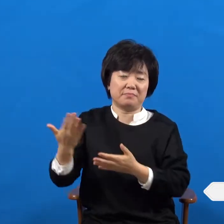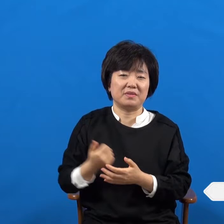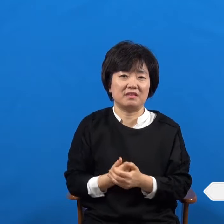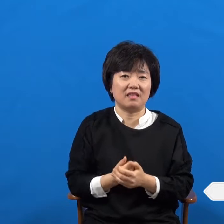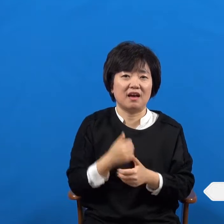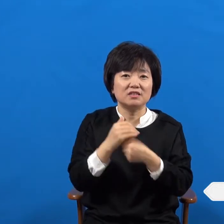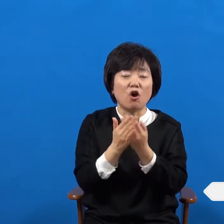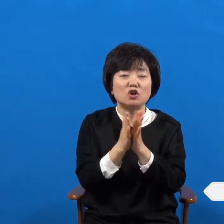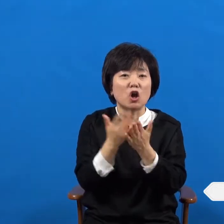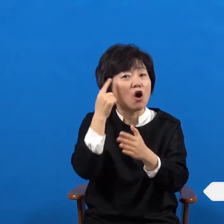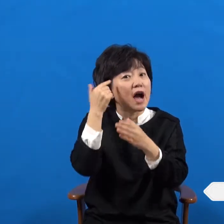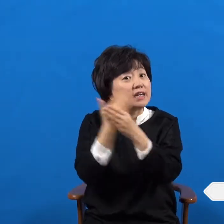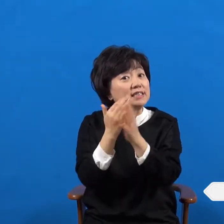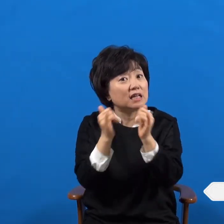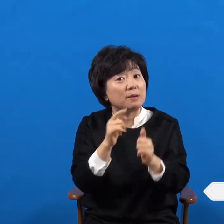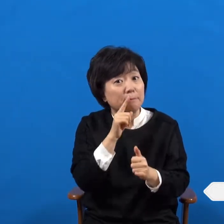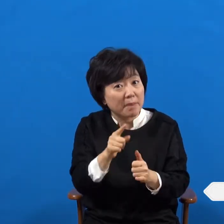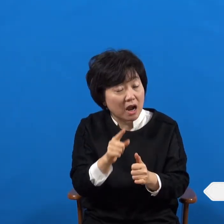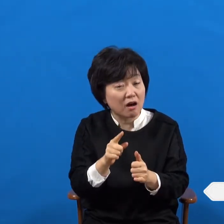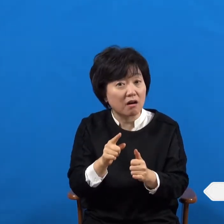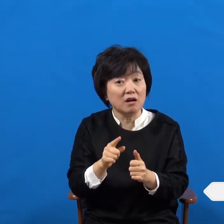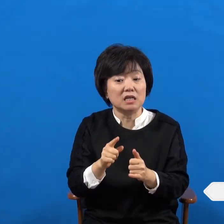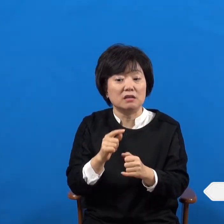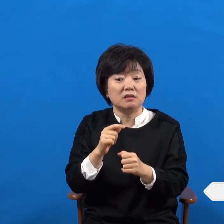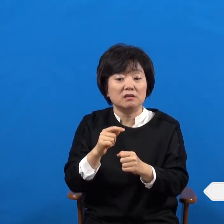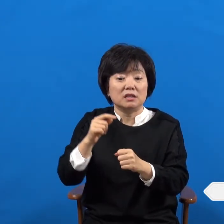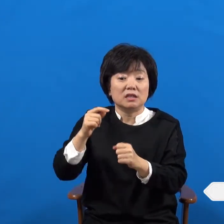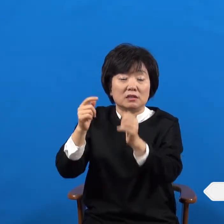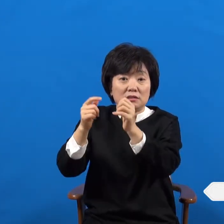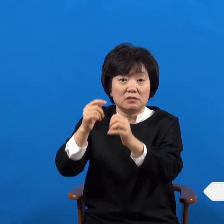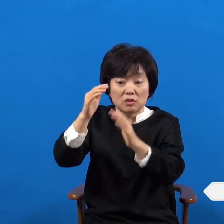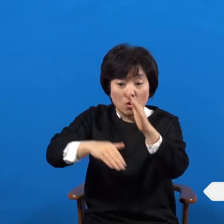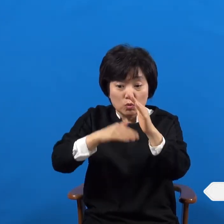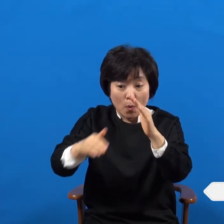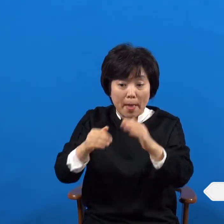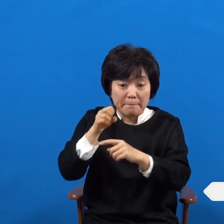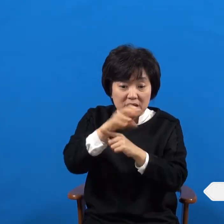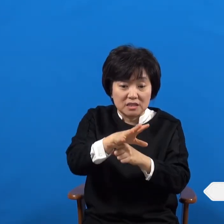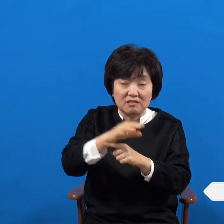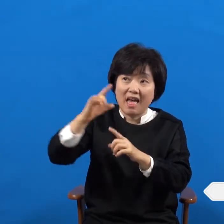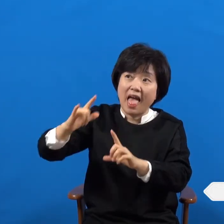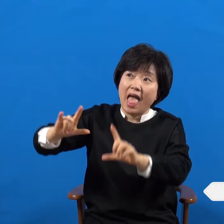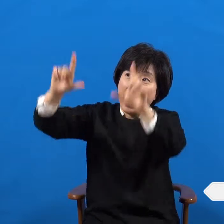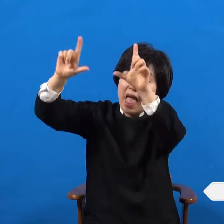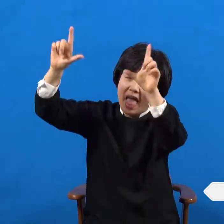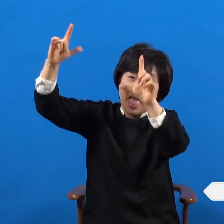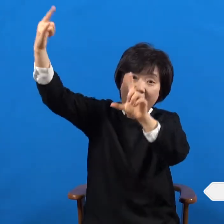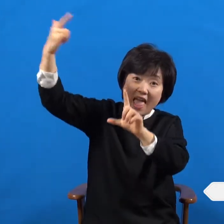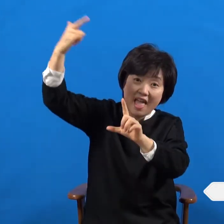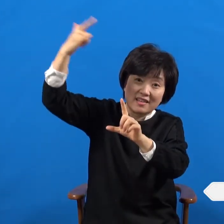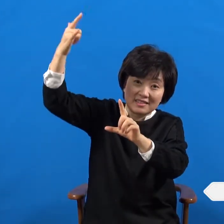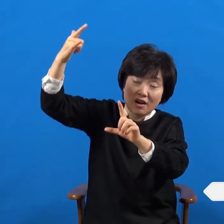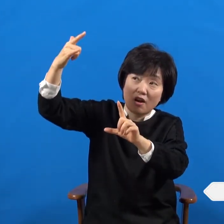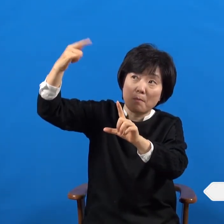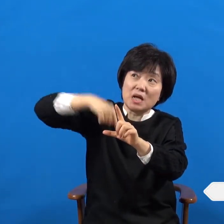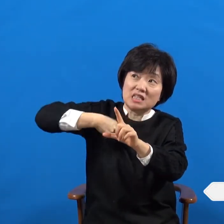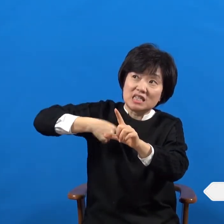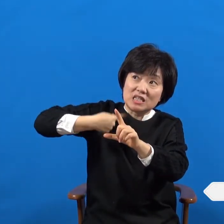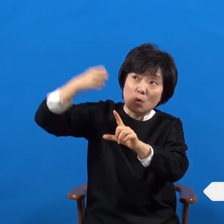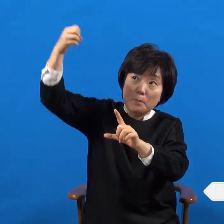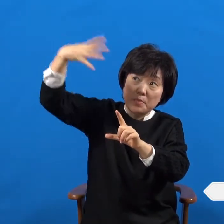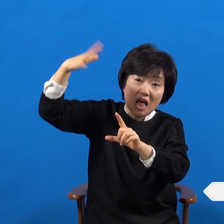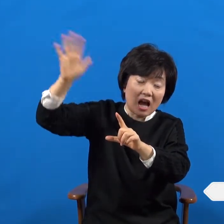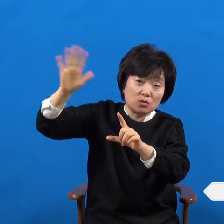이야기합니다. 성도의 빛은 햇빛처럼 혼자 빛나는 빛이 아니라 달빛처럼 주님의